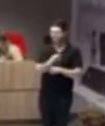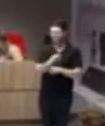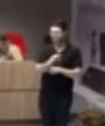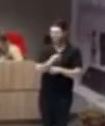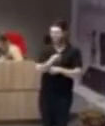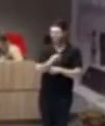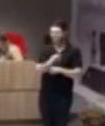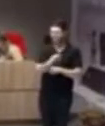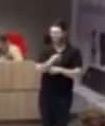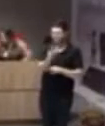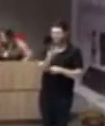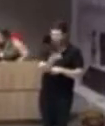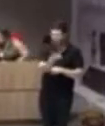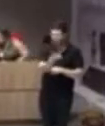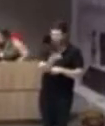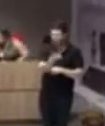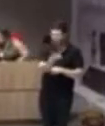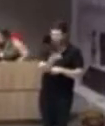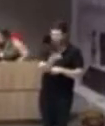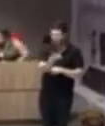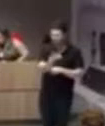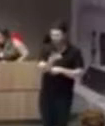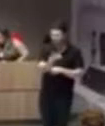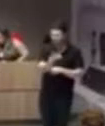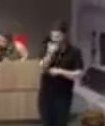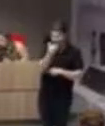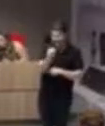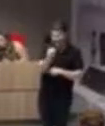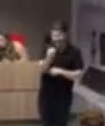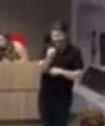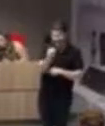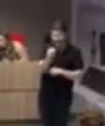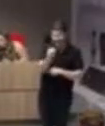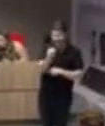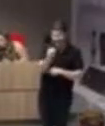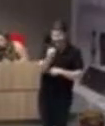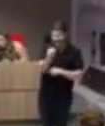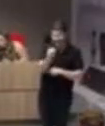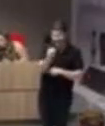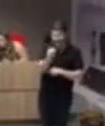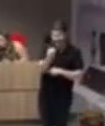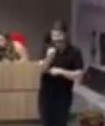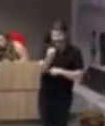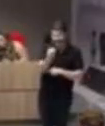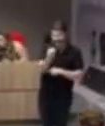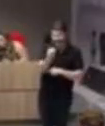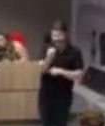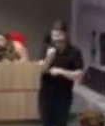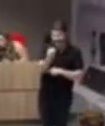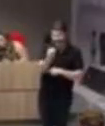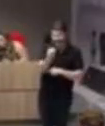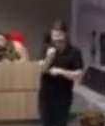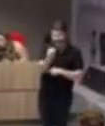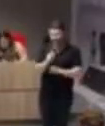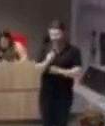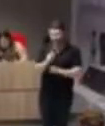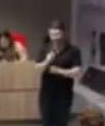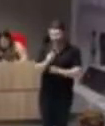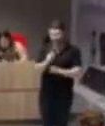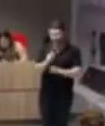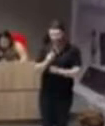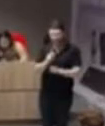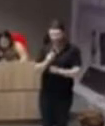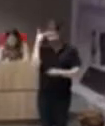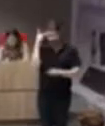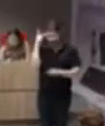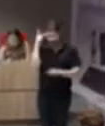em 24 hospitais, 60% do total dos 40, identificou-se o uso da força de trabalho das pessoas internadas